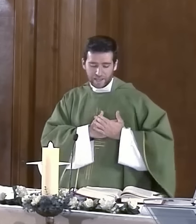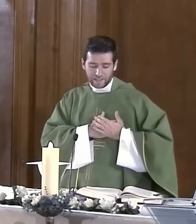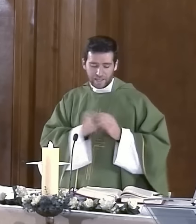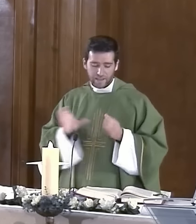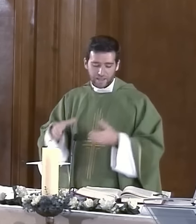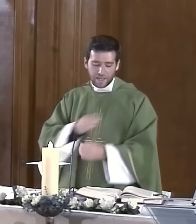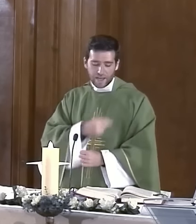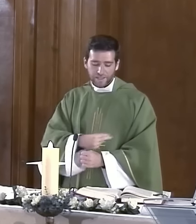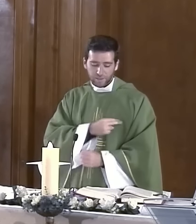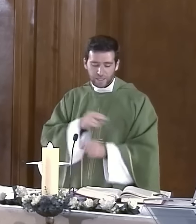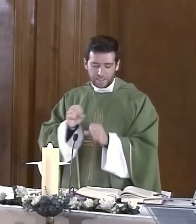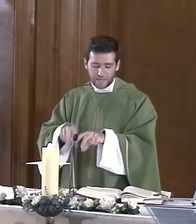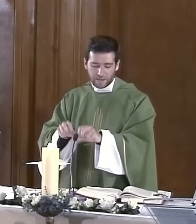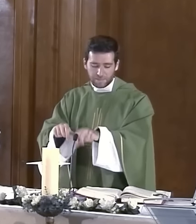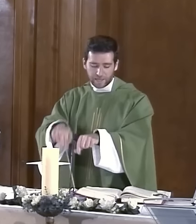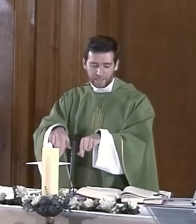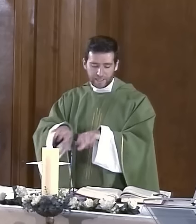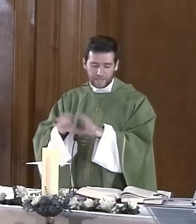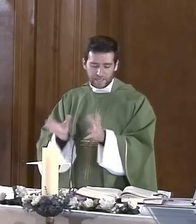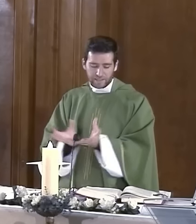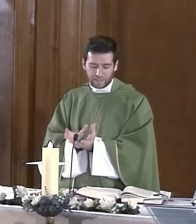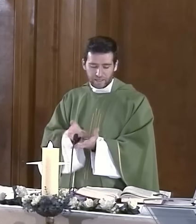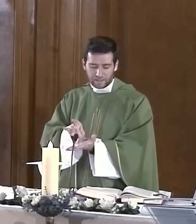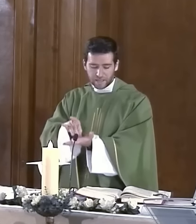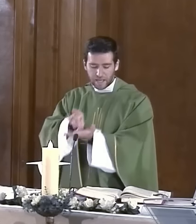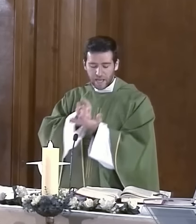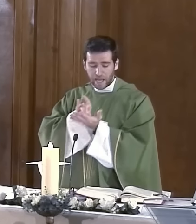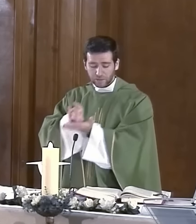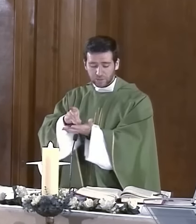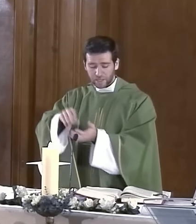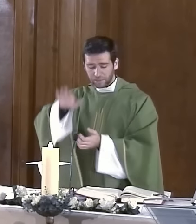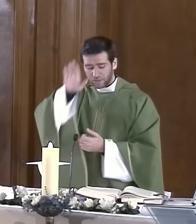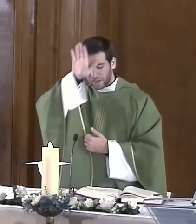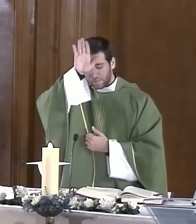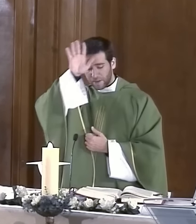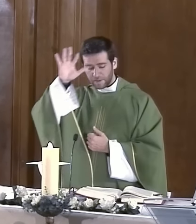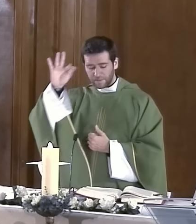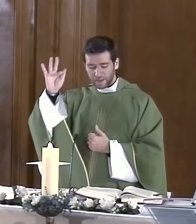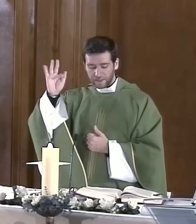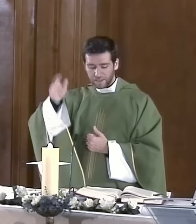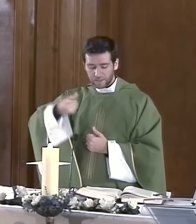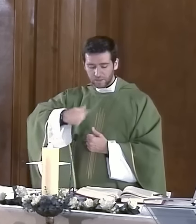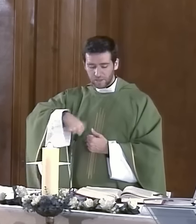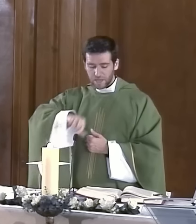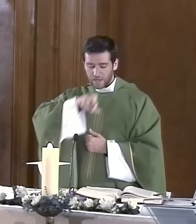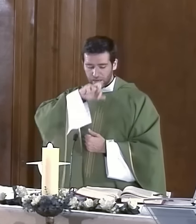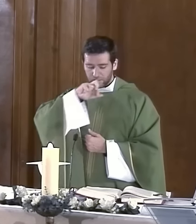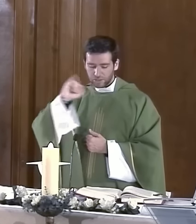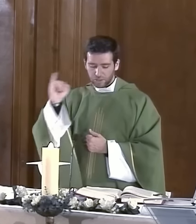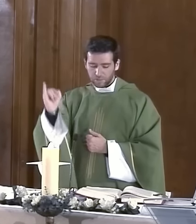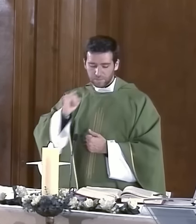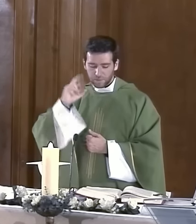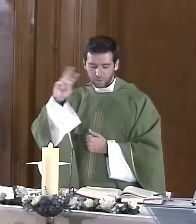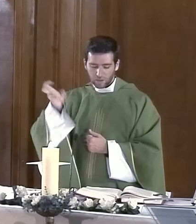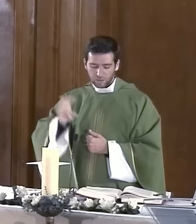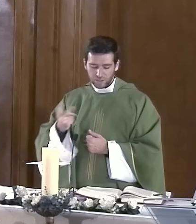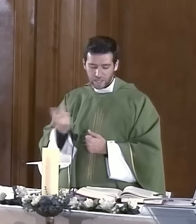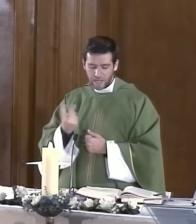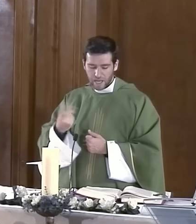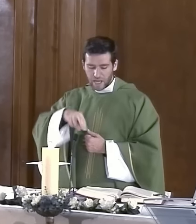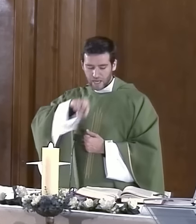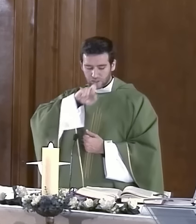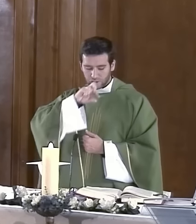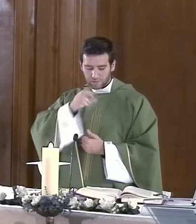en la caridad a tu Iglesia peregrina en la tierra, a tu servidor el Papa Francisco, a nuestro obispo Juan